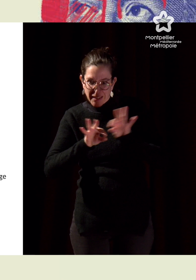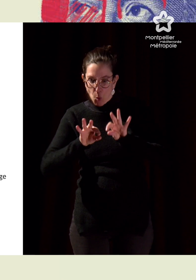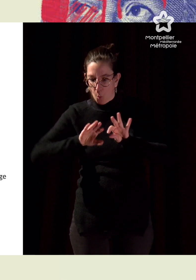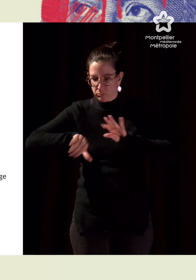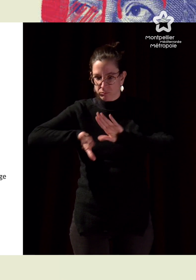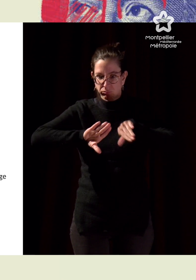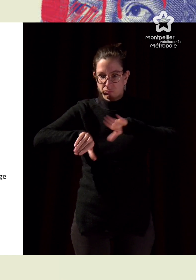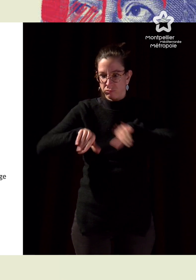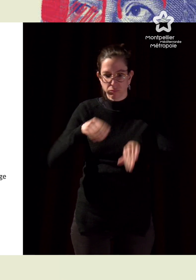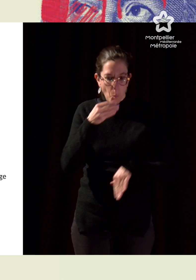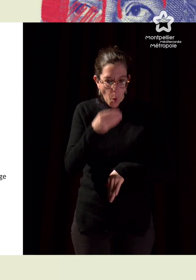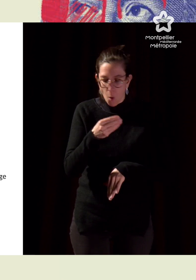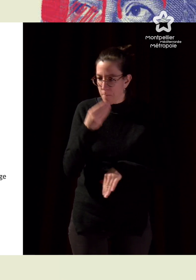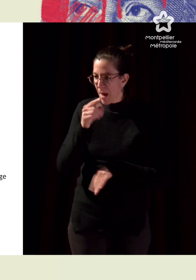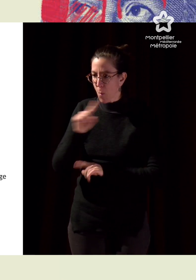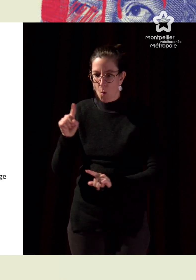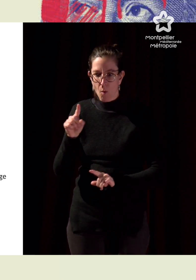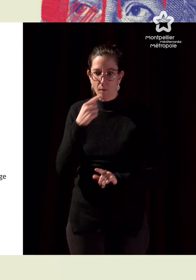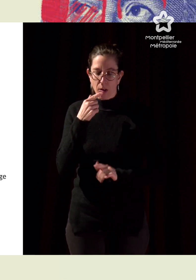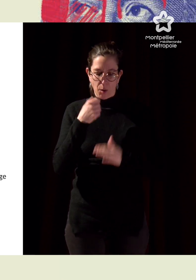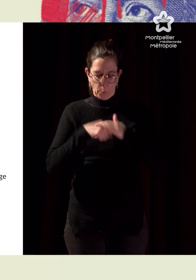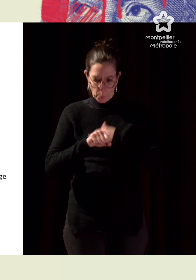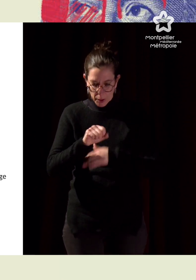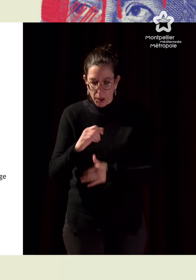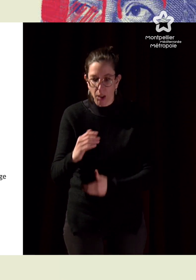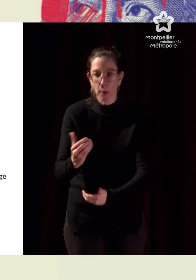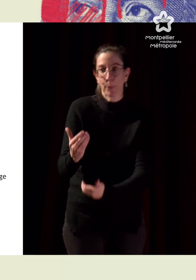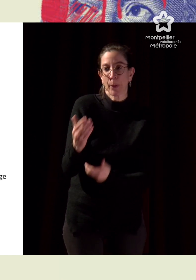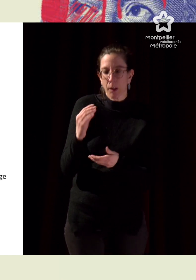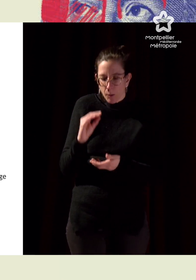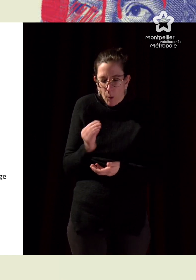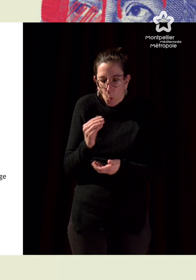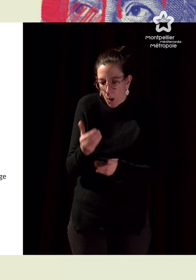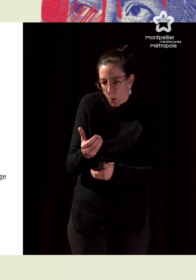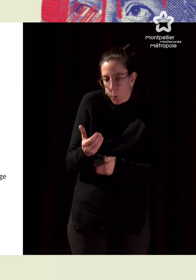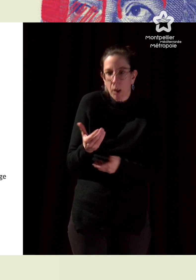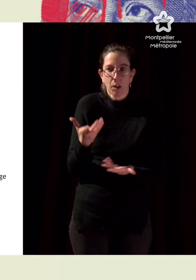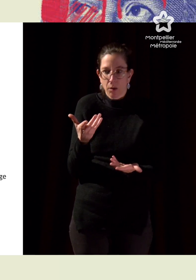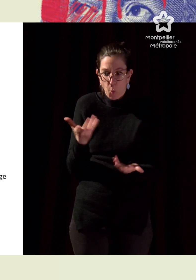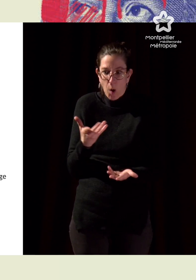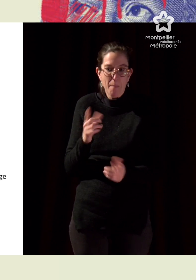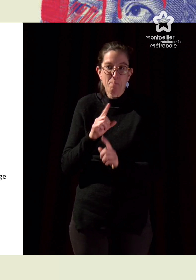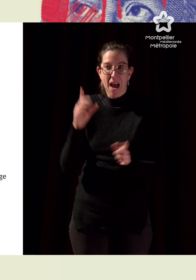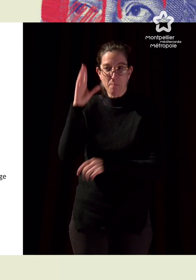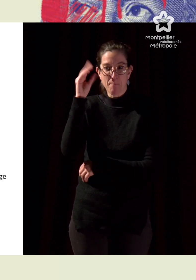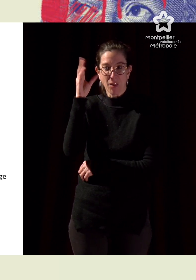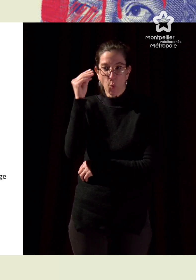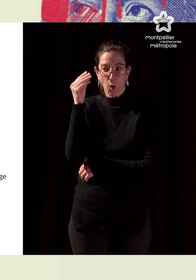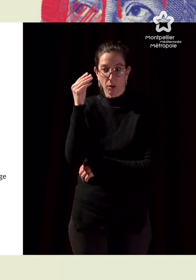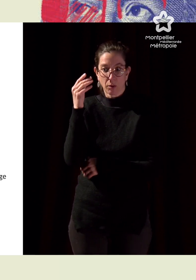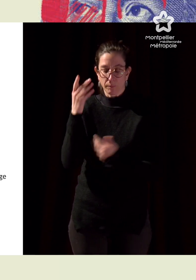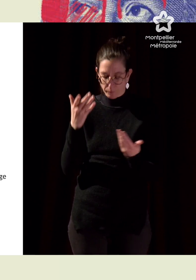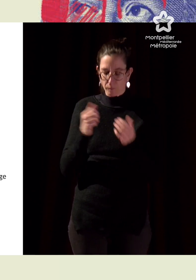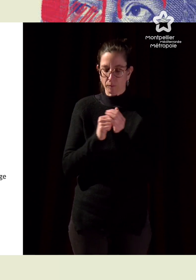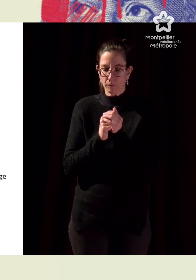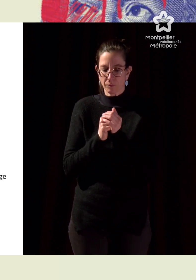un petit fœtus humain au moment où il sort du ventre de sa mère est particulièrement immature. C'est-à-dire il est plus petit